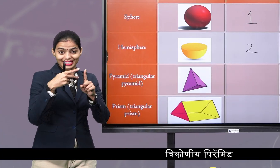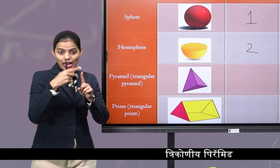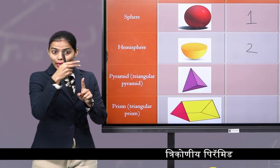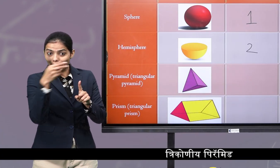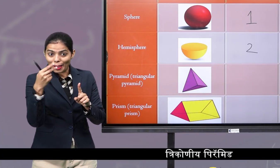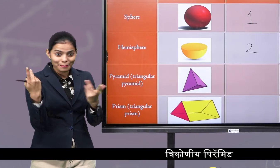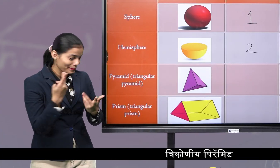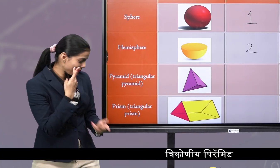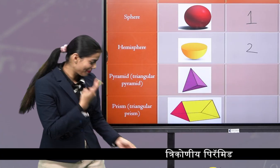त्रिकोणीय पिरामिड